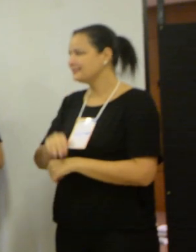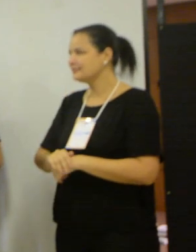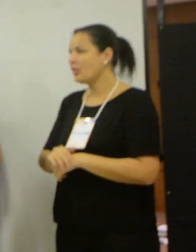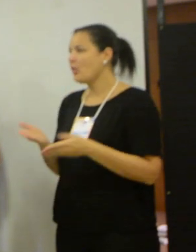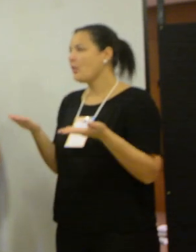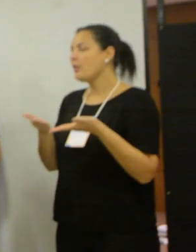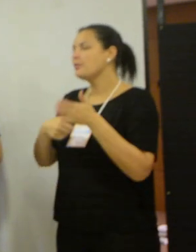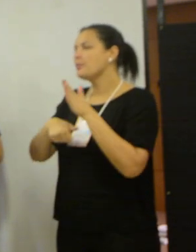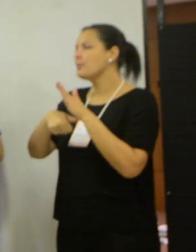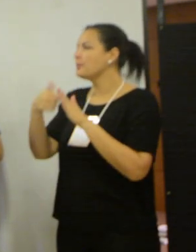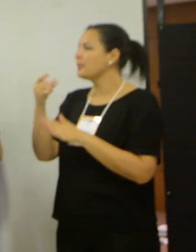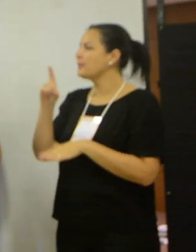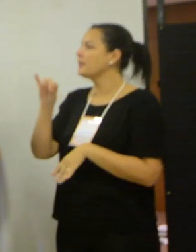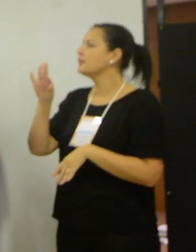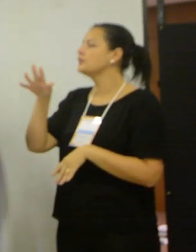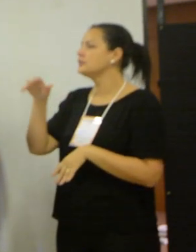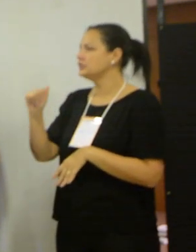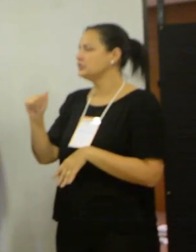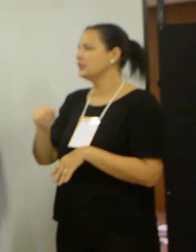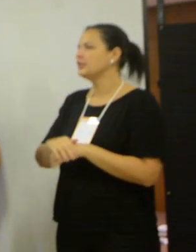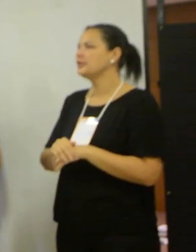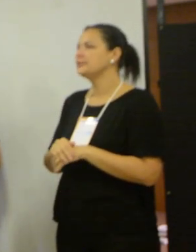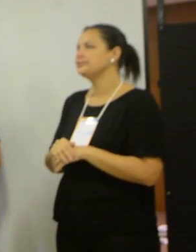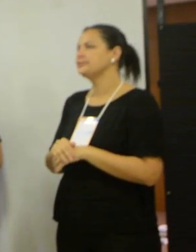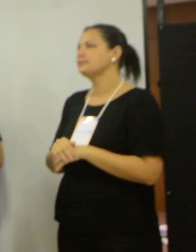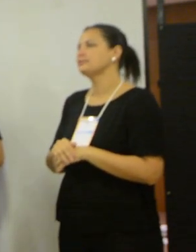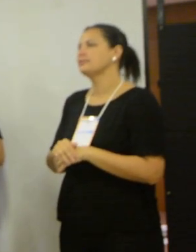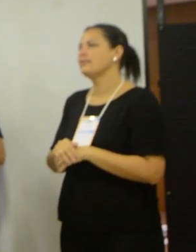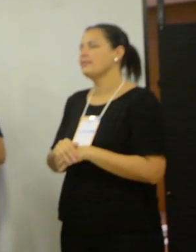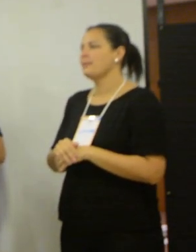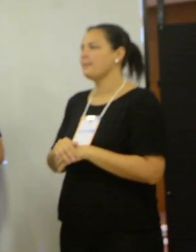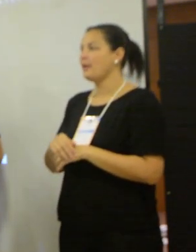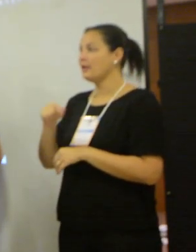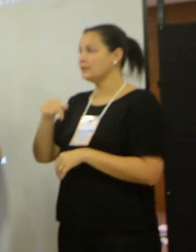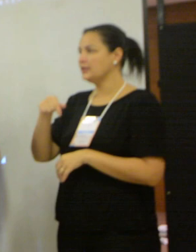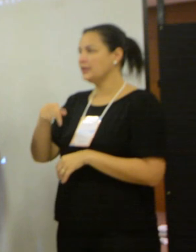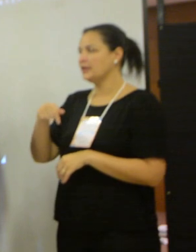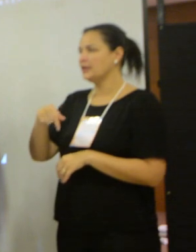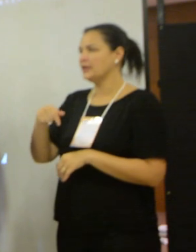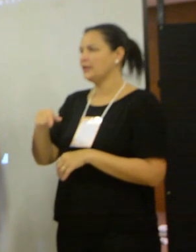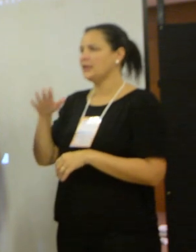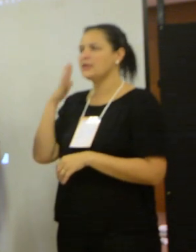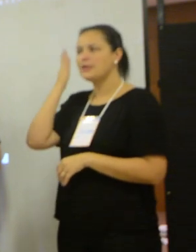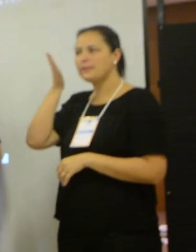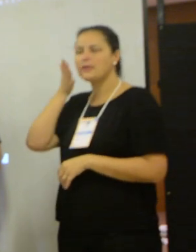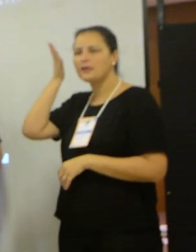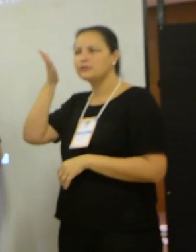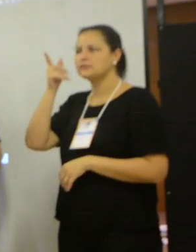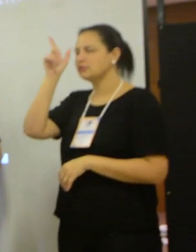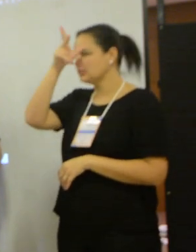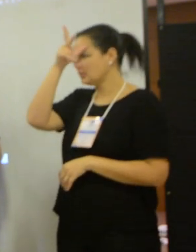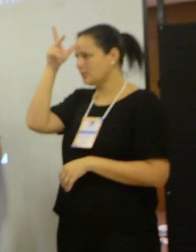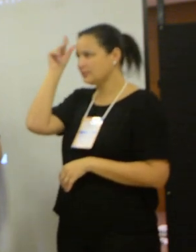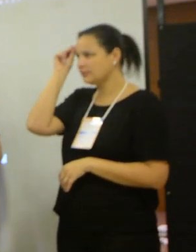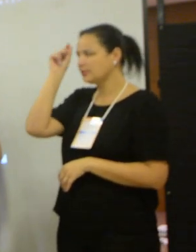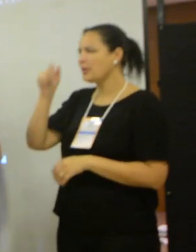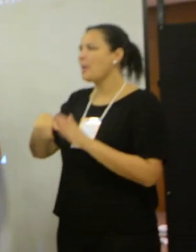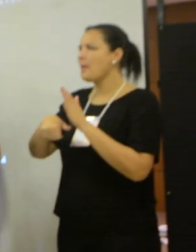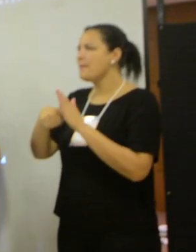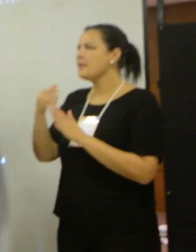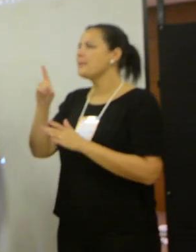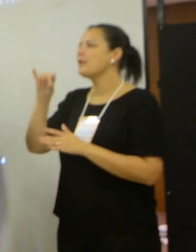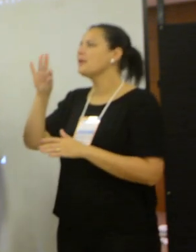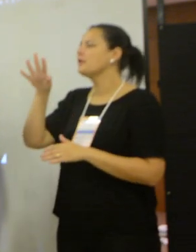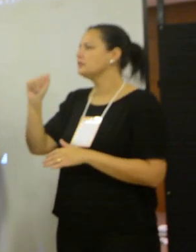dia da etapa 1 da oficina do Projeto Orla do município de Cabo Frio, o primeiro dia de uma semana intensa